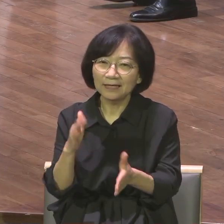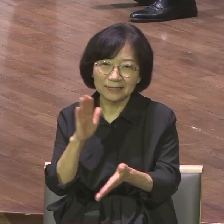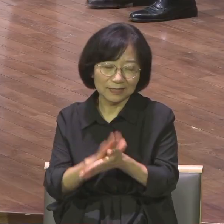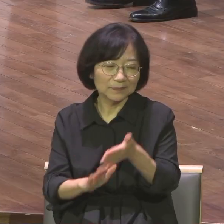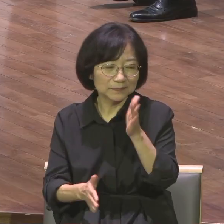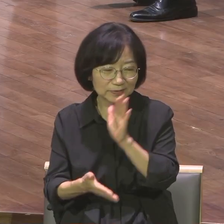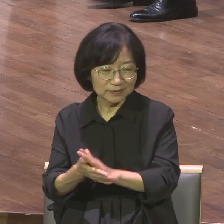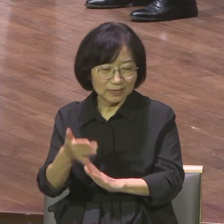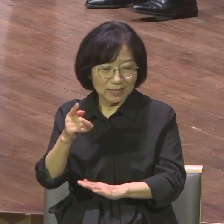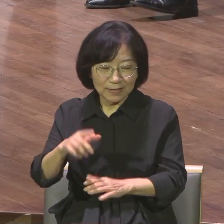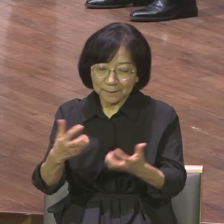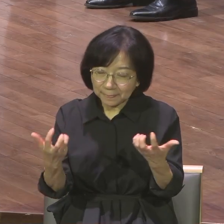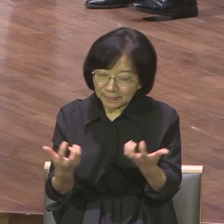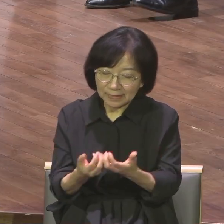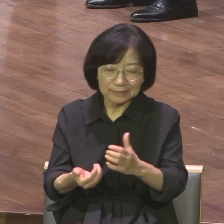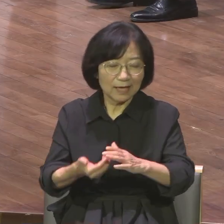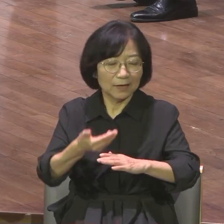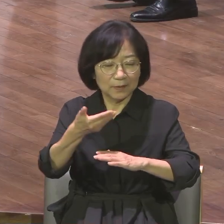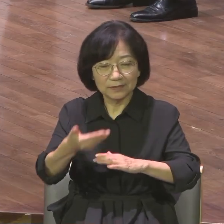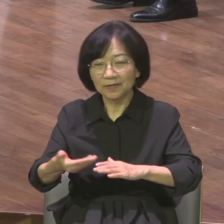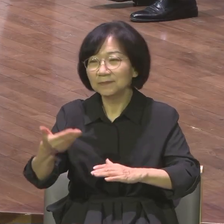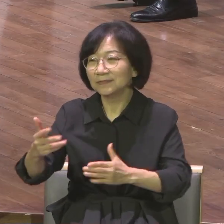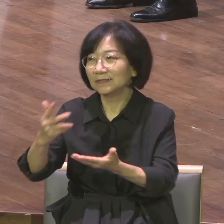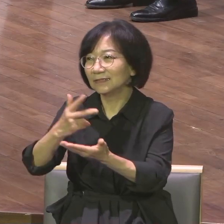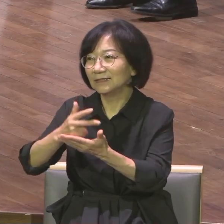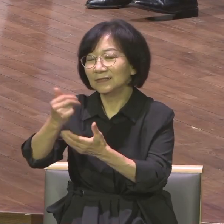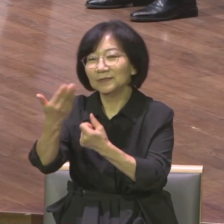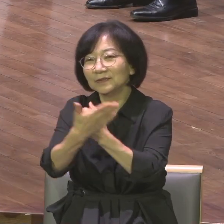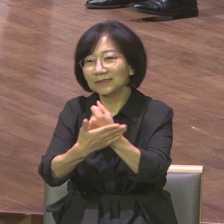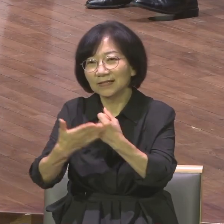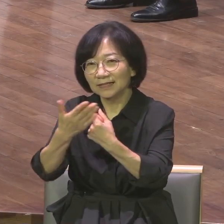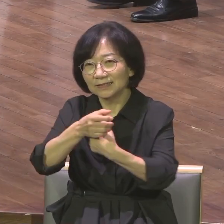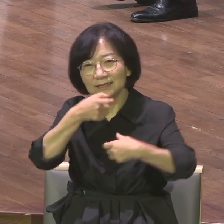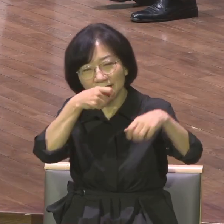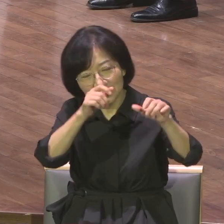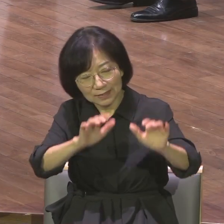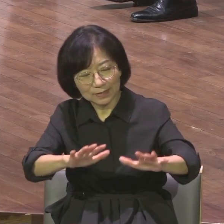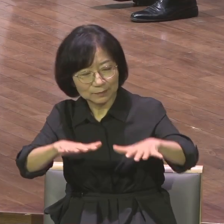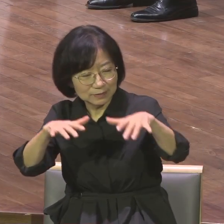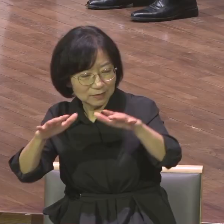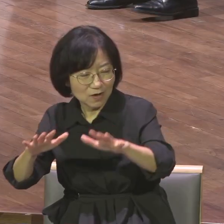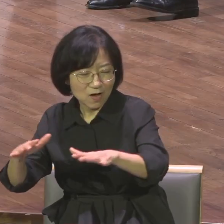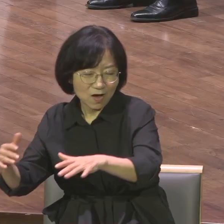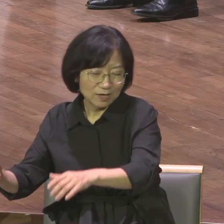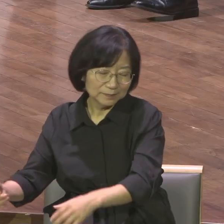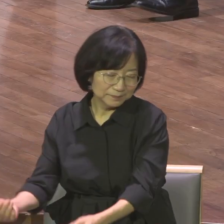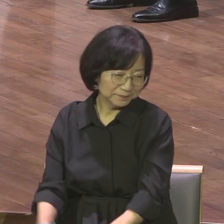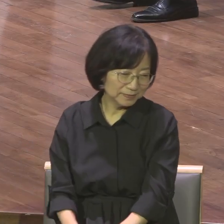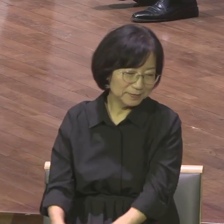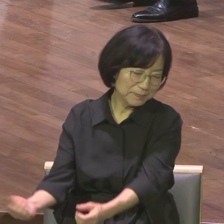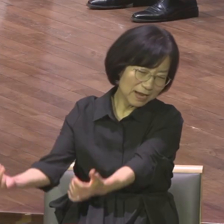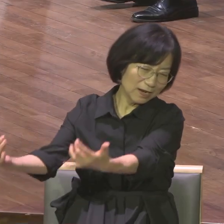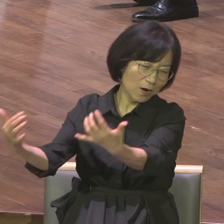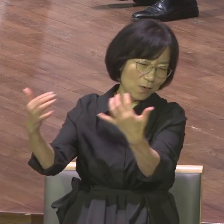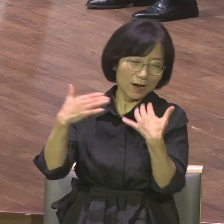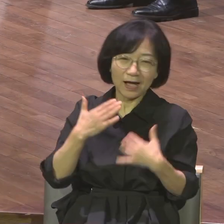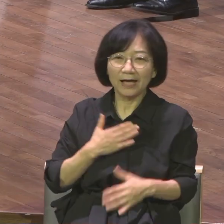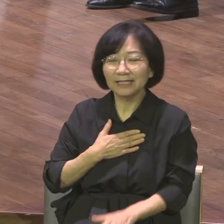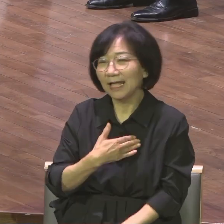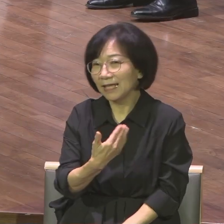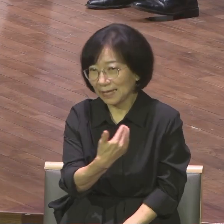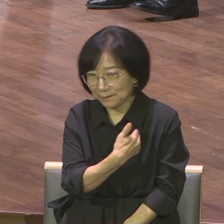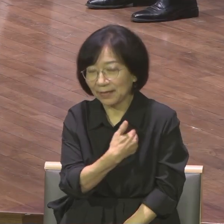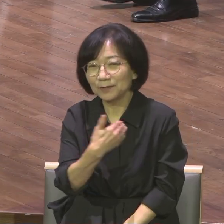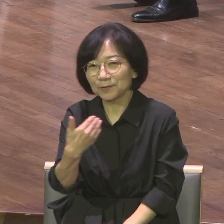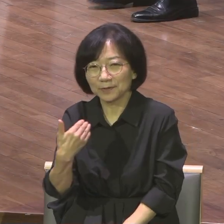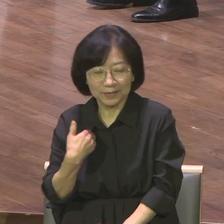기쁨 알려놓도다. 이 차원 없이는 주의 은혜에 믿어 힘차게